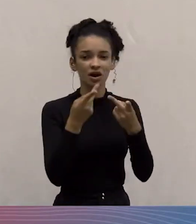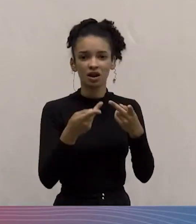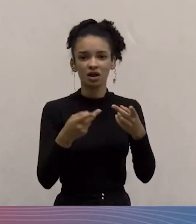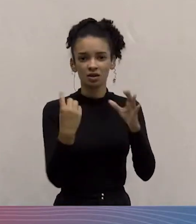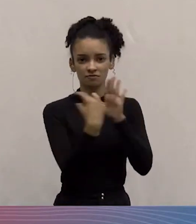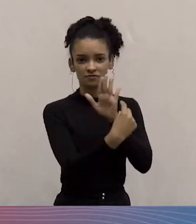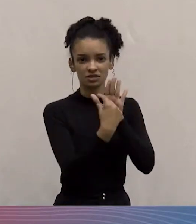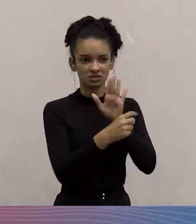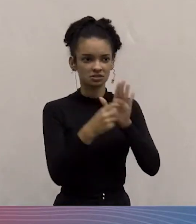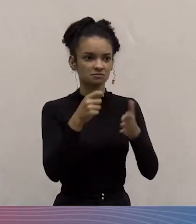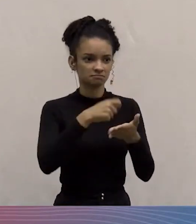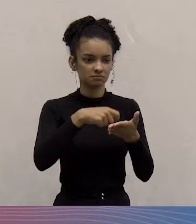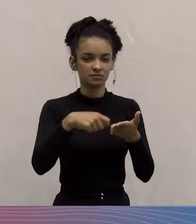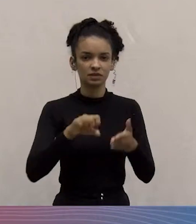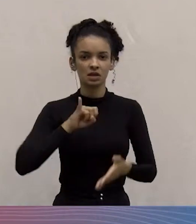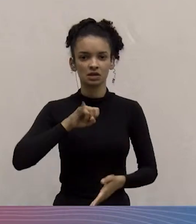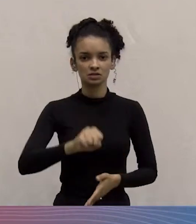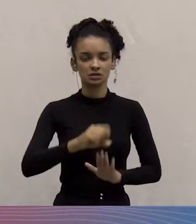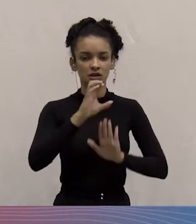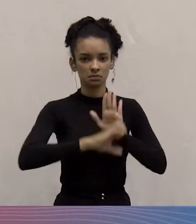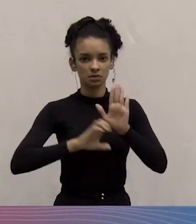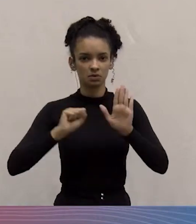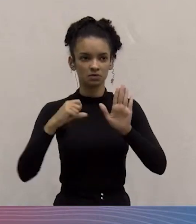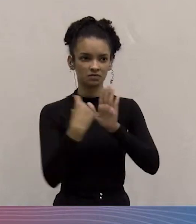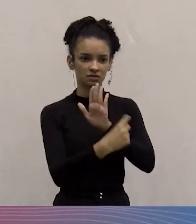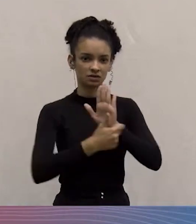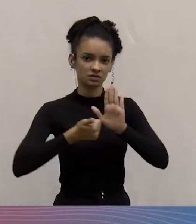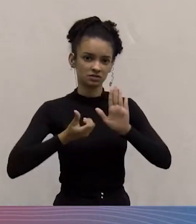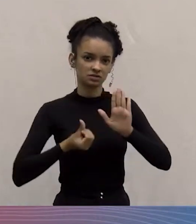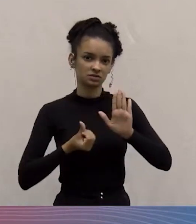anotem. Isaías 28, 16.